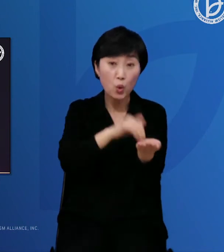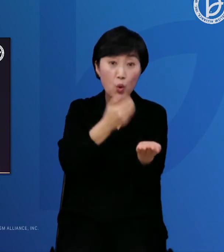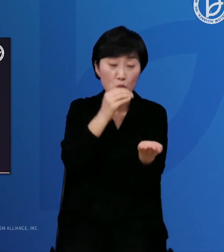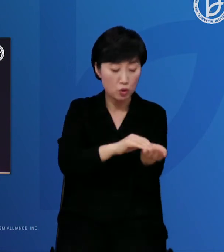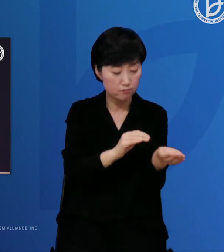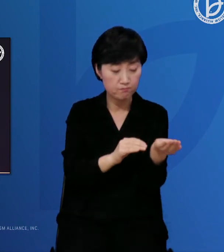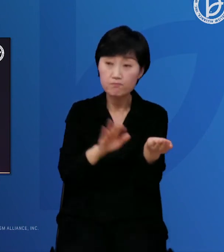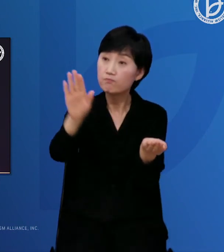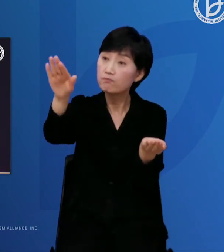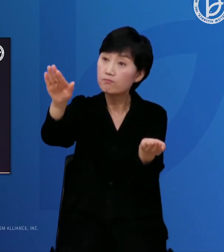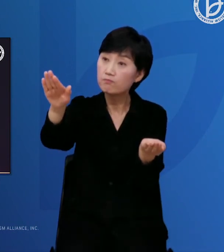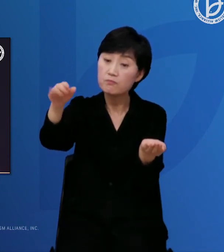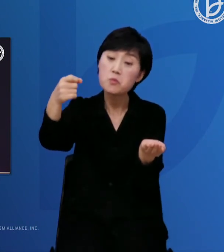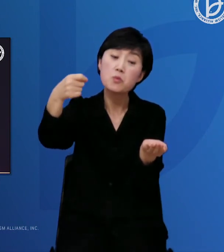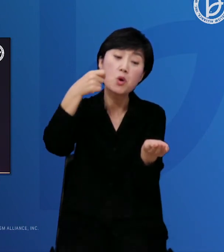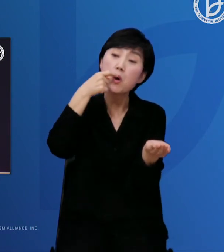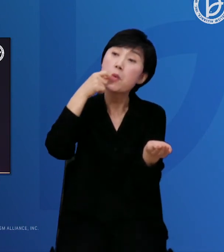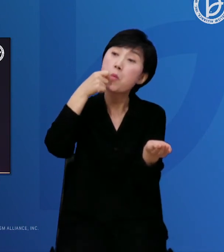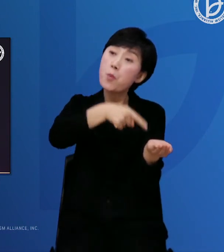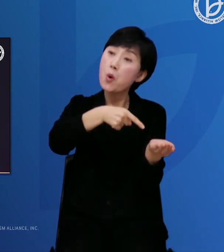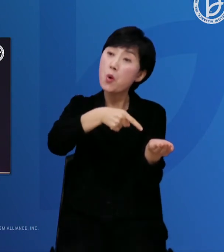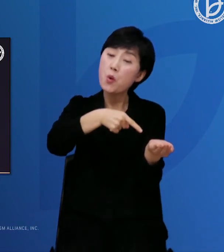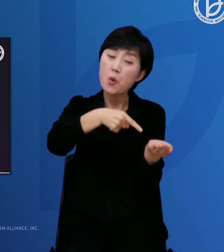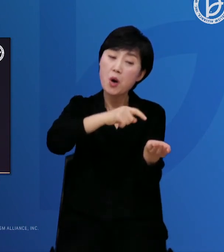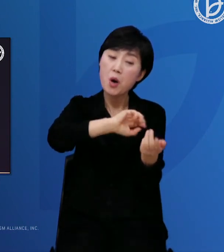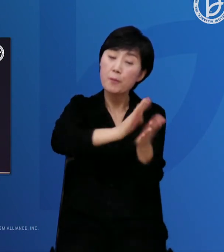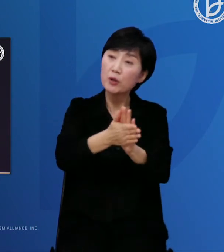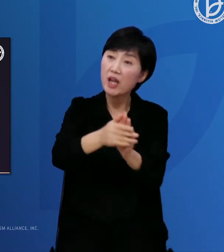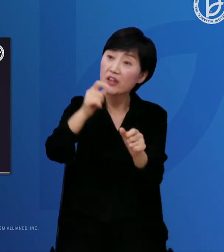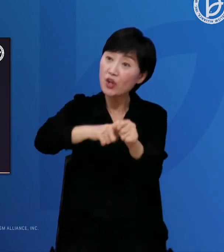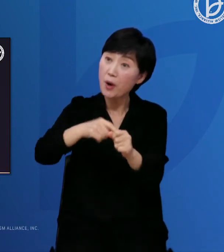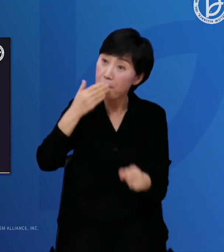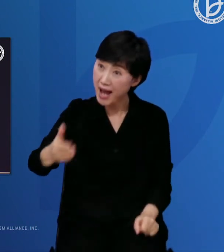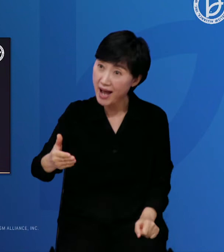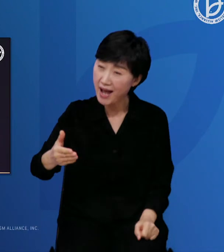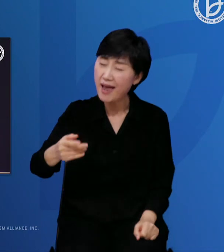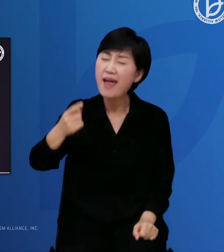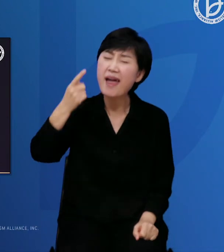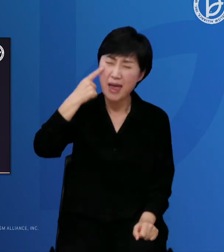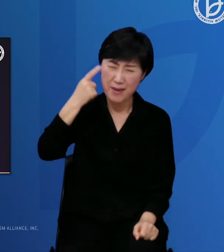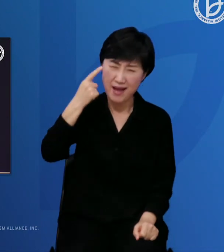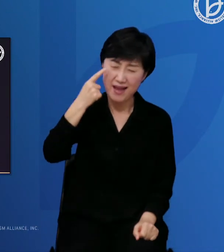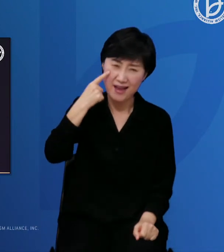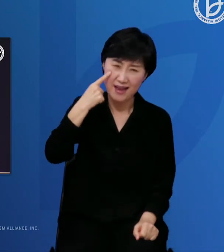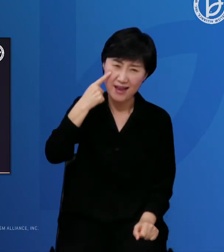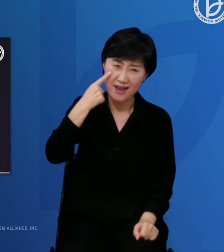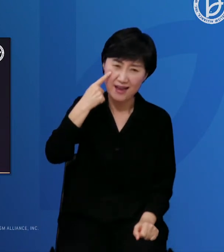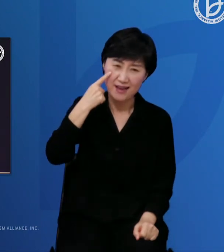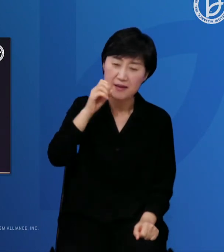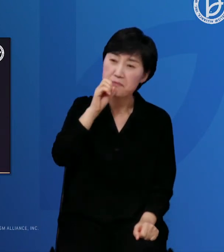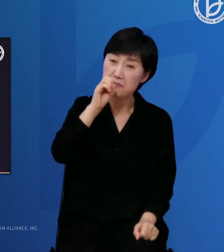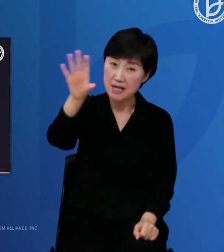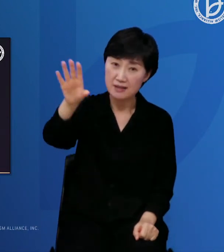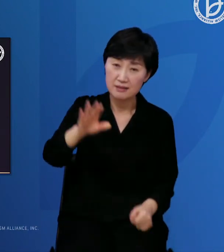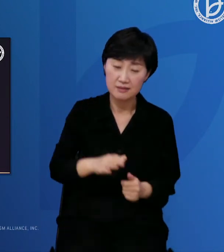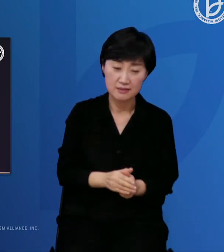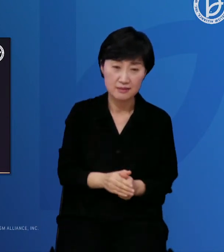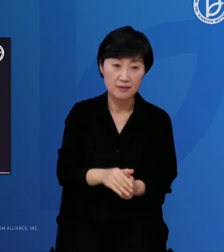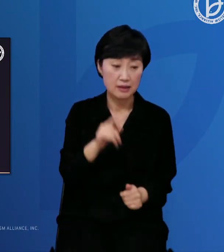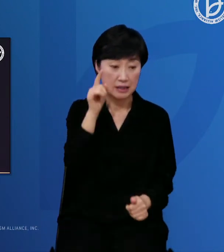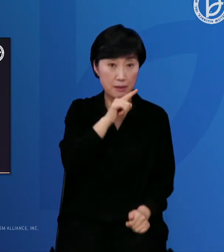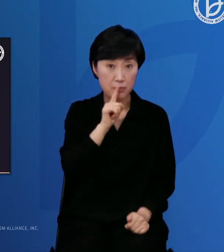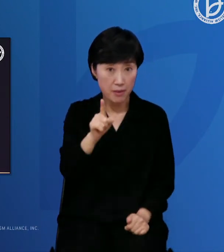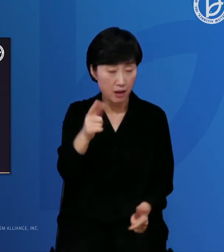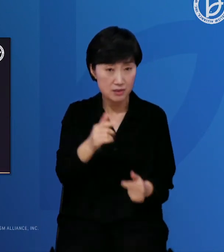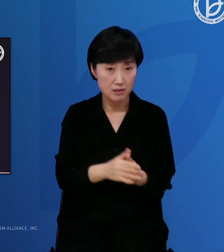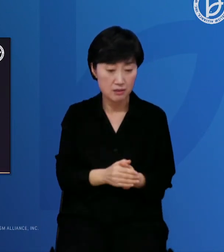떡 만들어 먹어라 이랬어요. He brought stones that were in the shape of a bread, and he said, make it into bread and eat of it. 뭐 나쁜 말이 아니잖아.